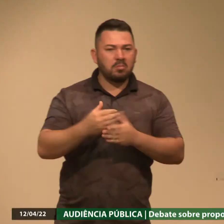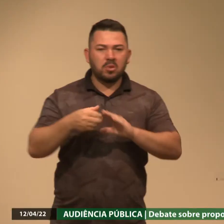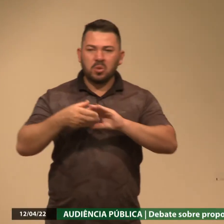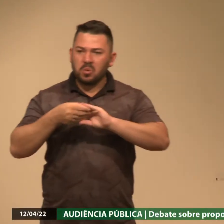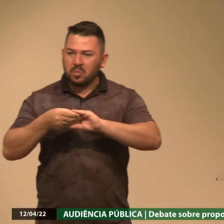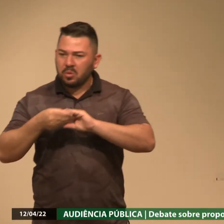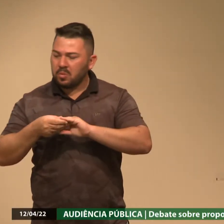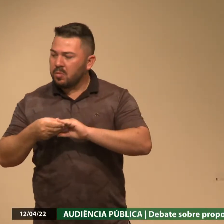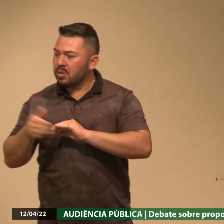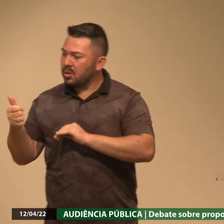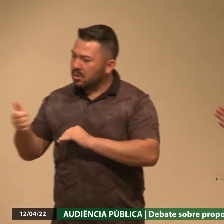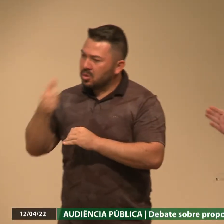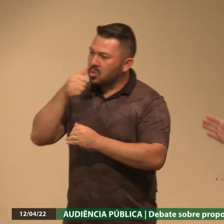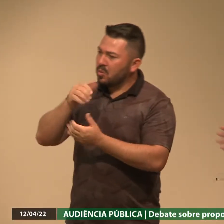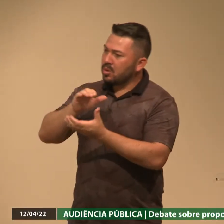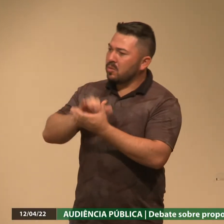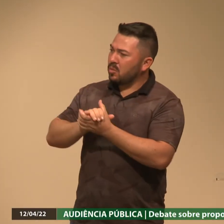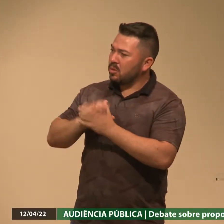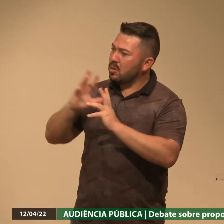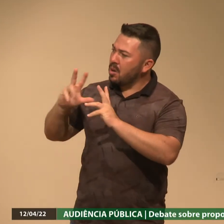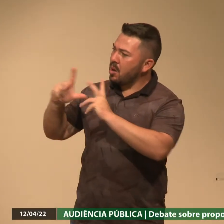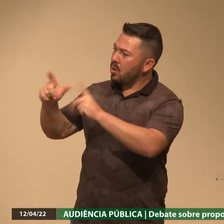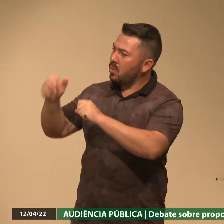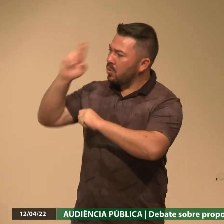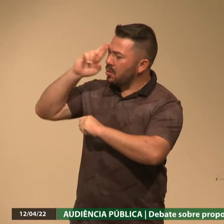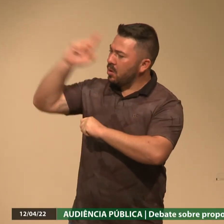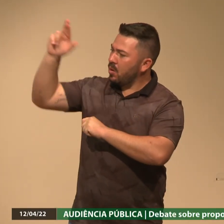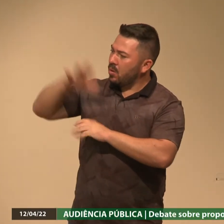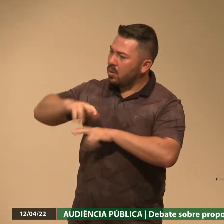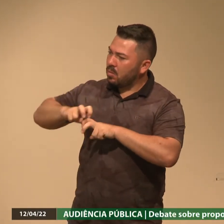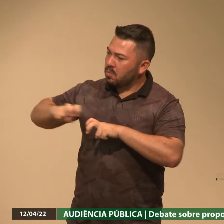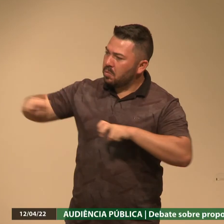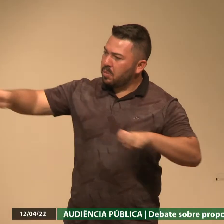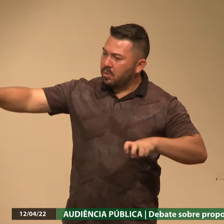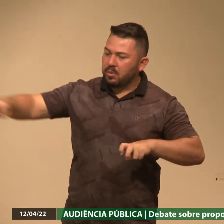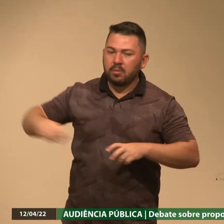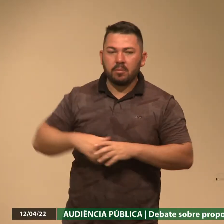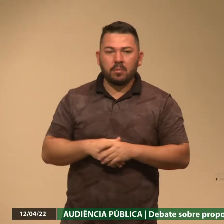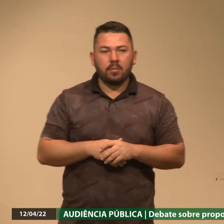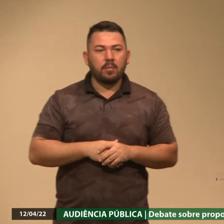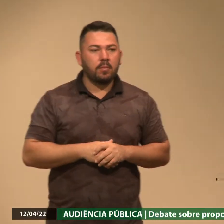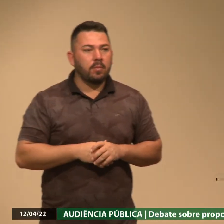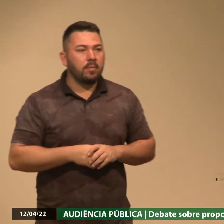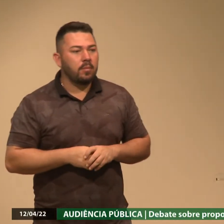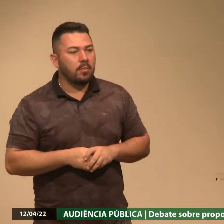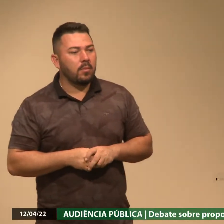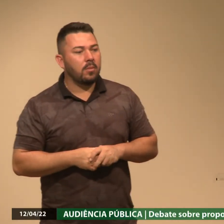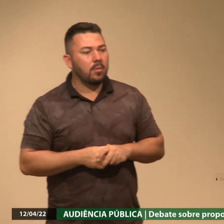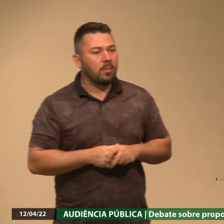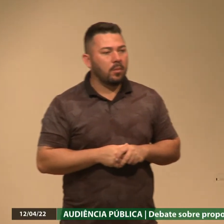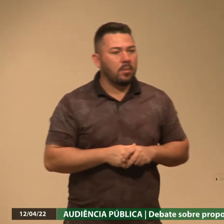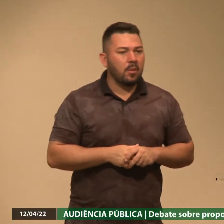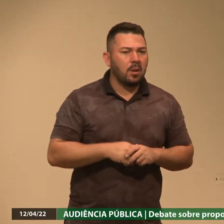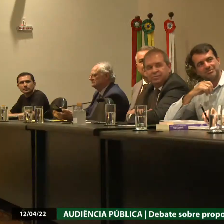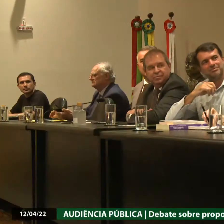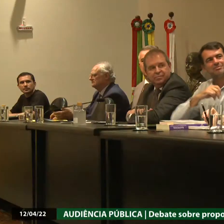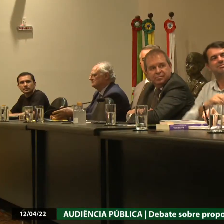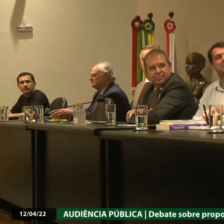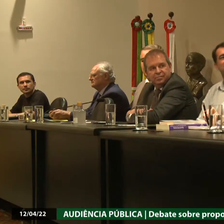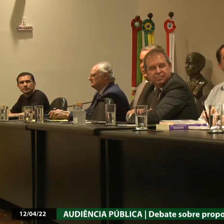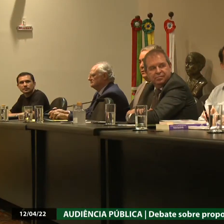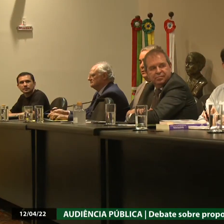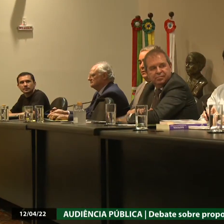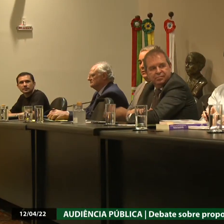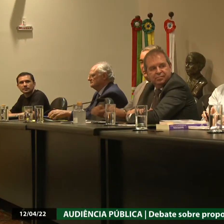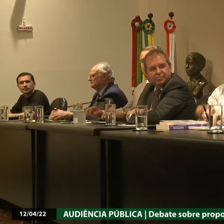o senhor a sua senhora a todos autoridades da nossa mesa eu estou muito feliz em estar aqui e